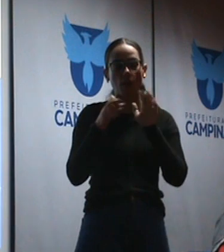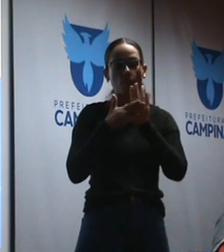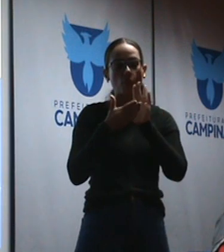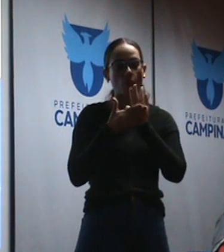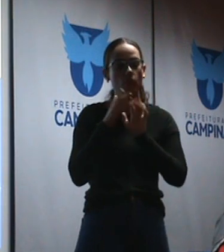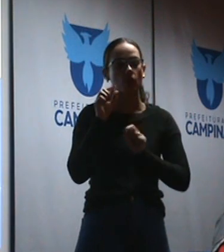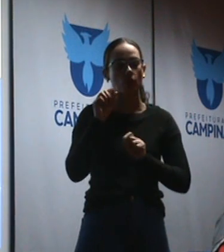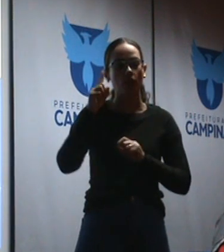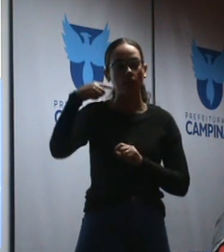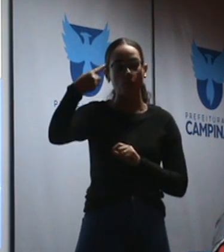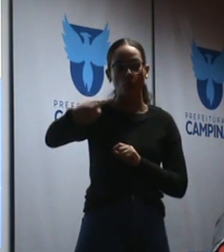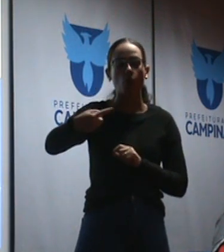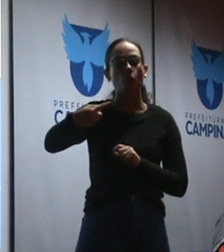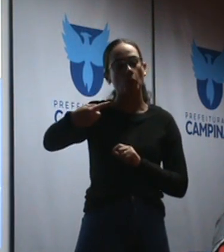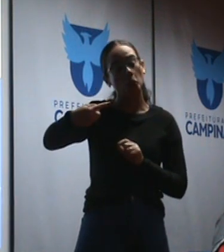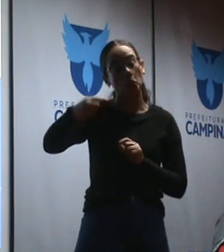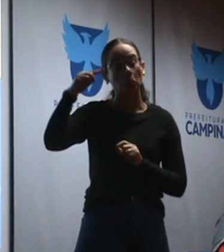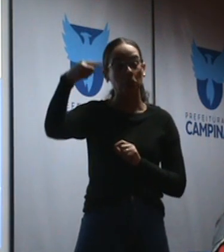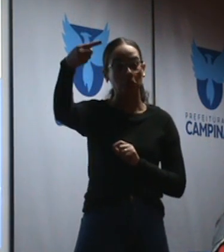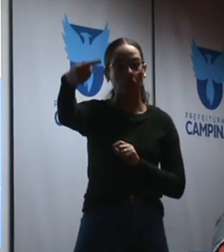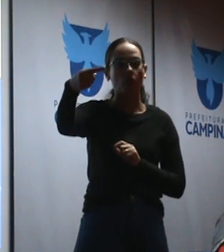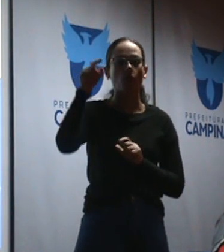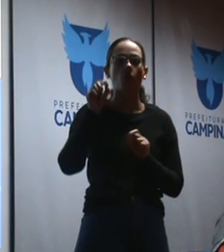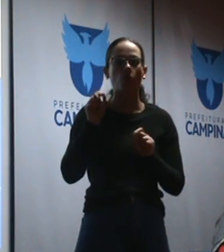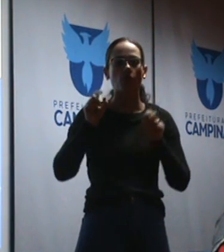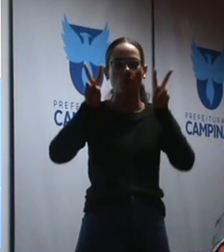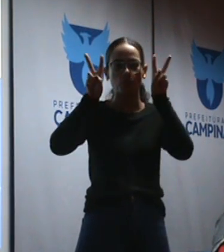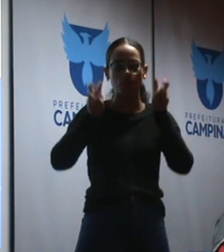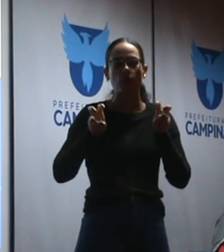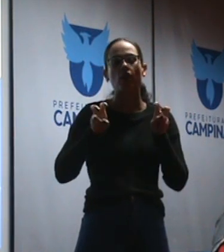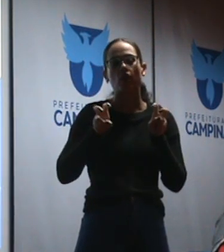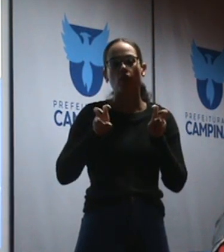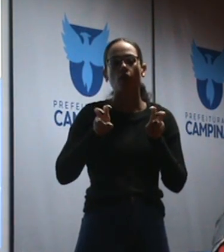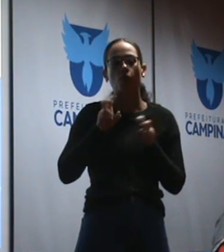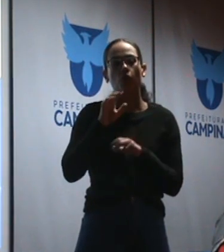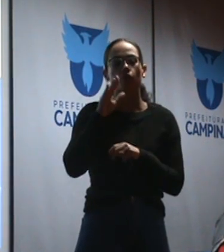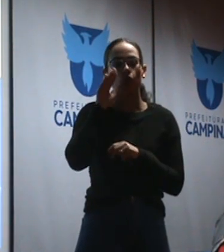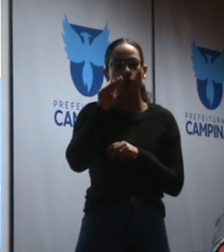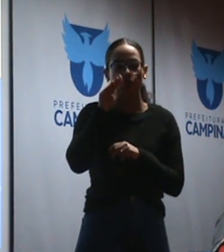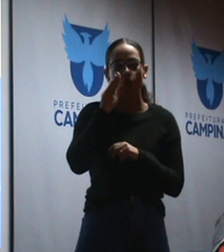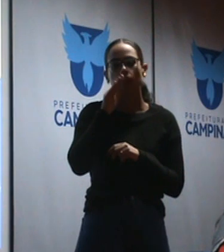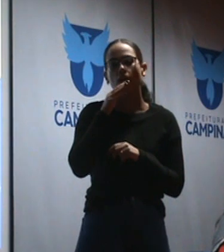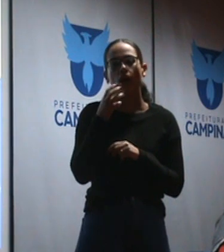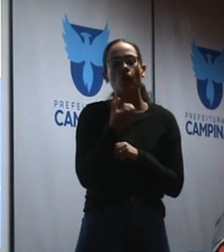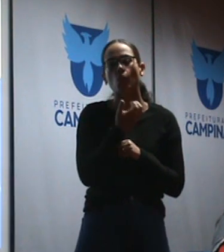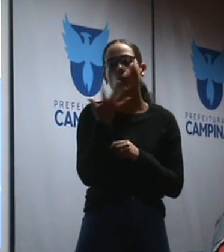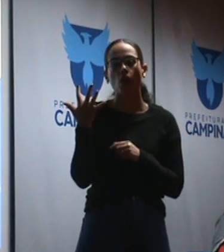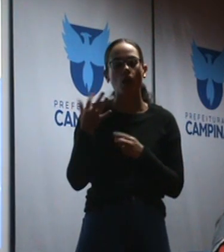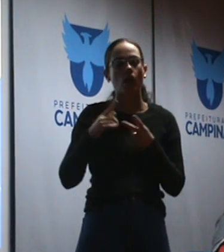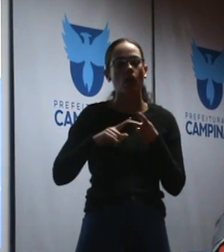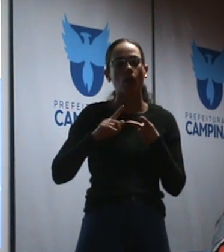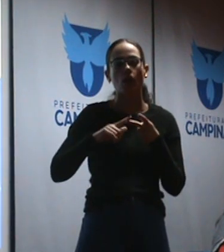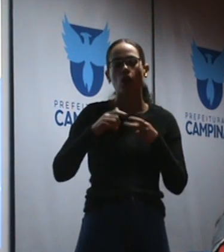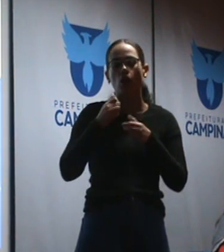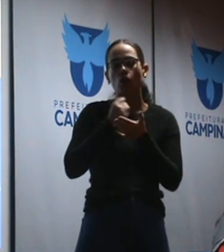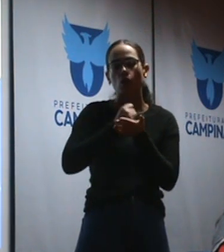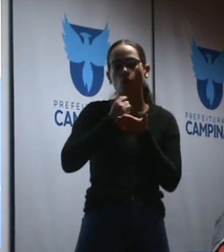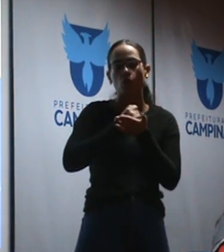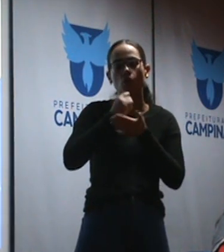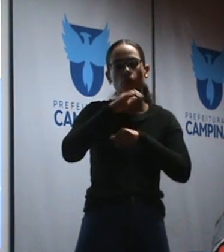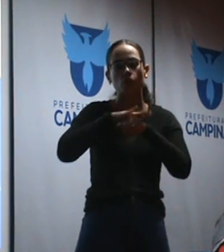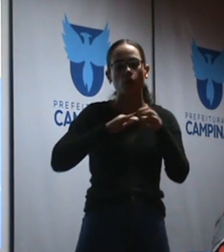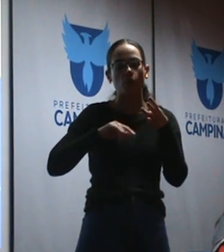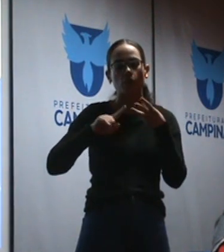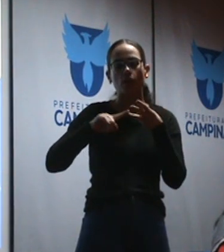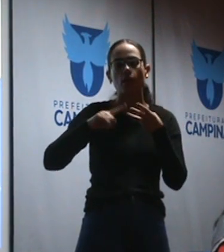na próxima, mas a gente vai ter um momento na Executiva para trazer as informações de contratações, concursos, e mais uma vez